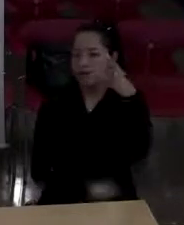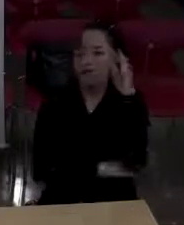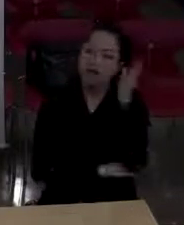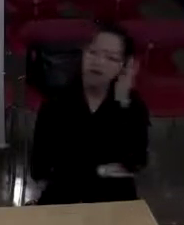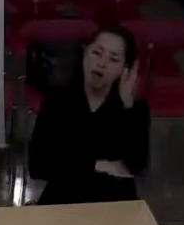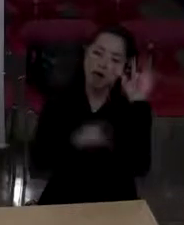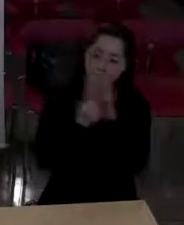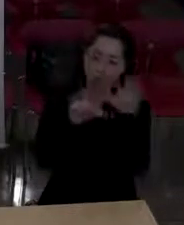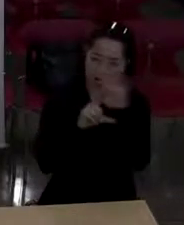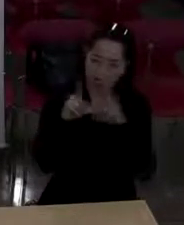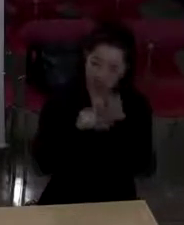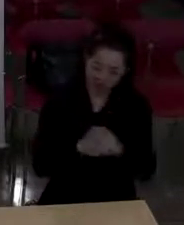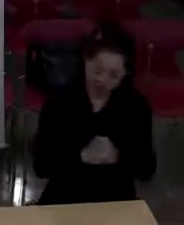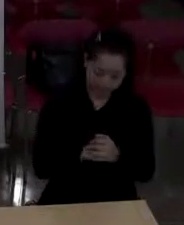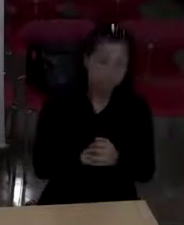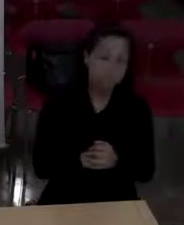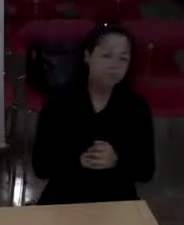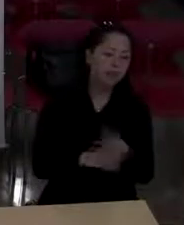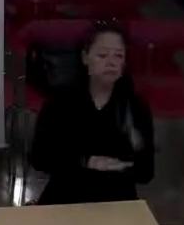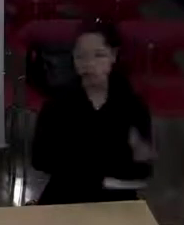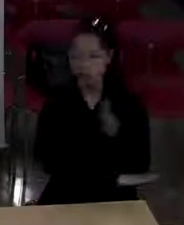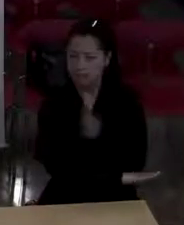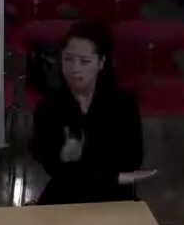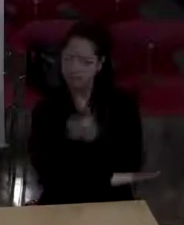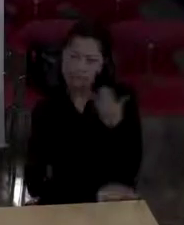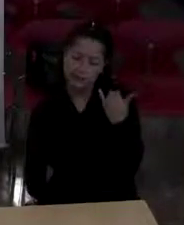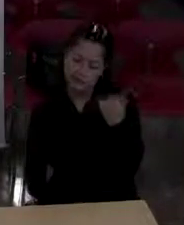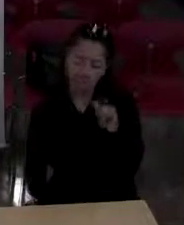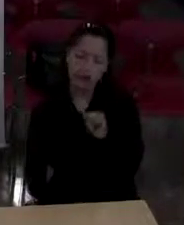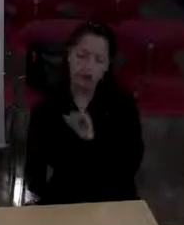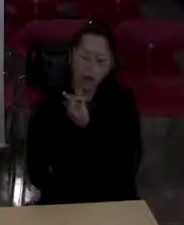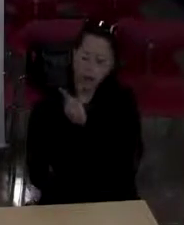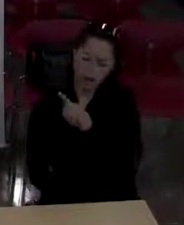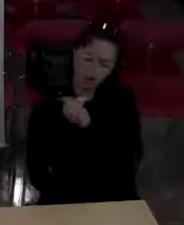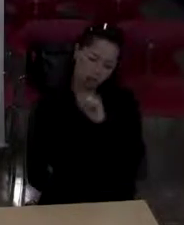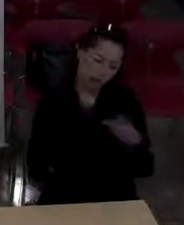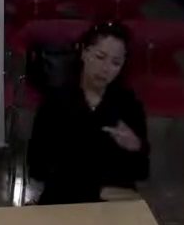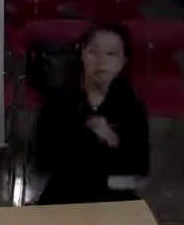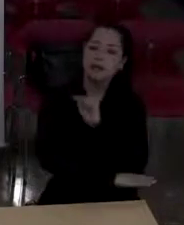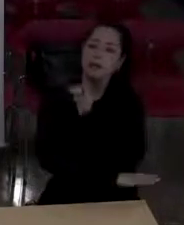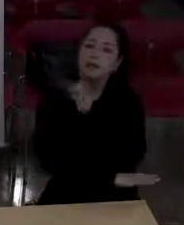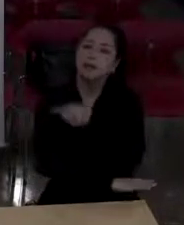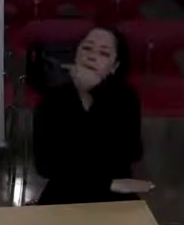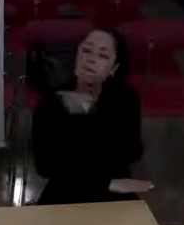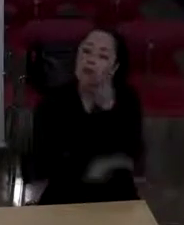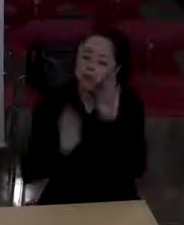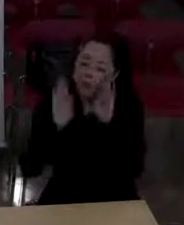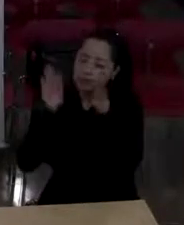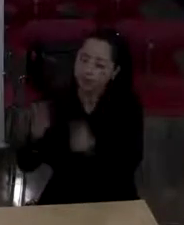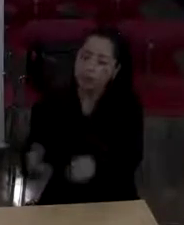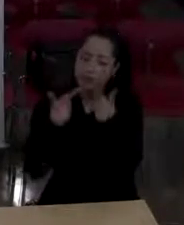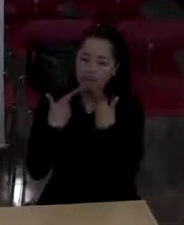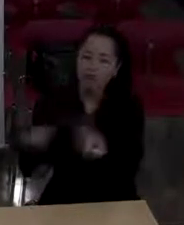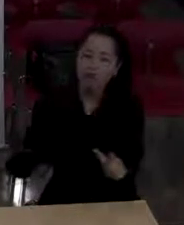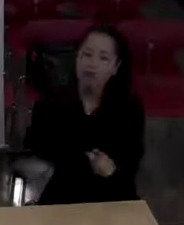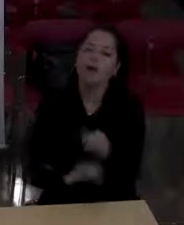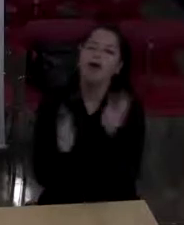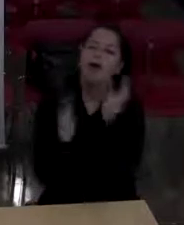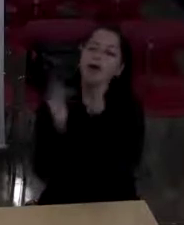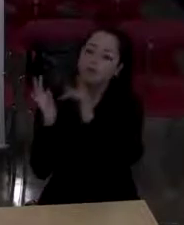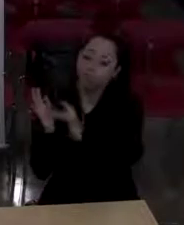y comunicativas en la población sorda infantil, que la realizamos el 15 de abril. La segunda fue qué significa ser usuario de